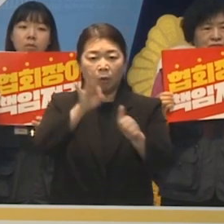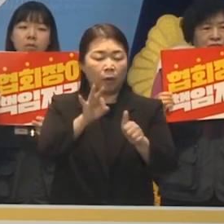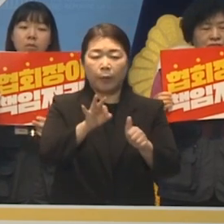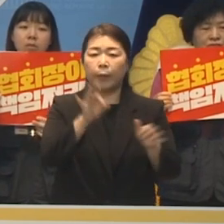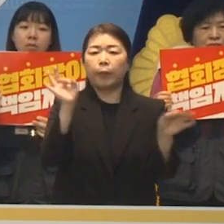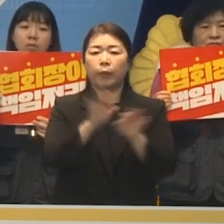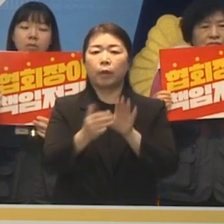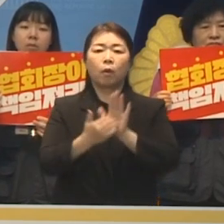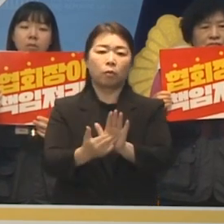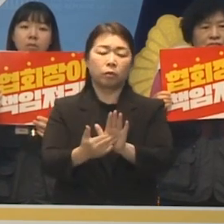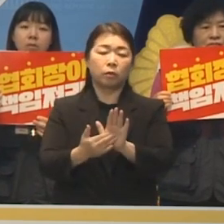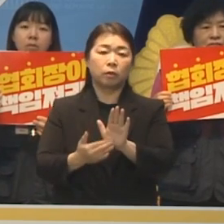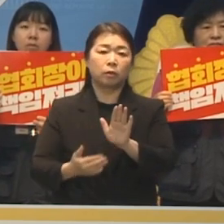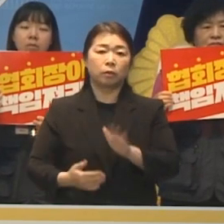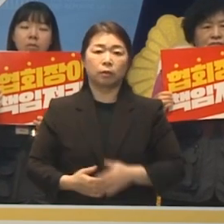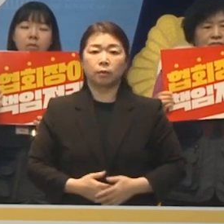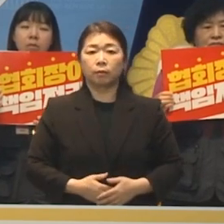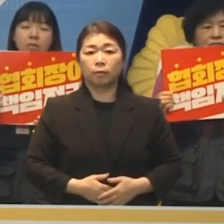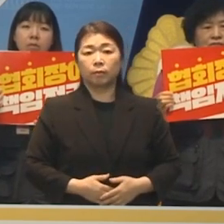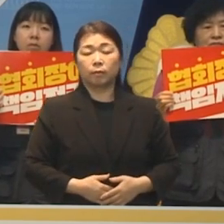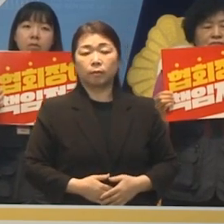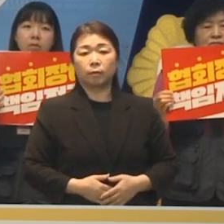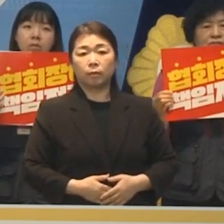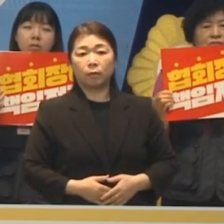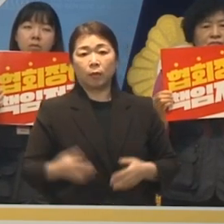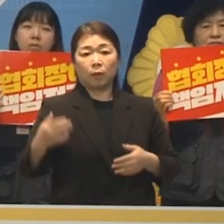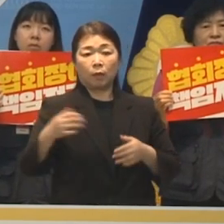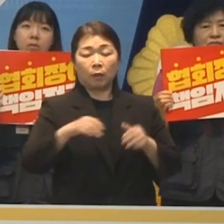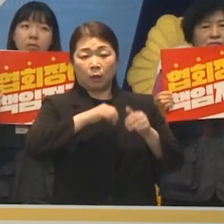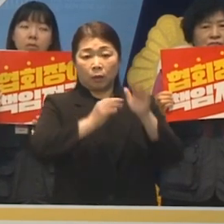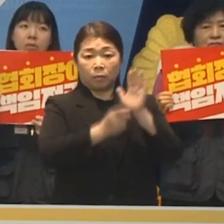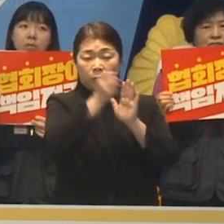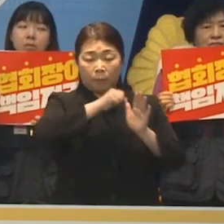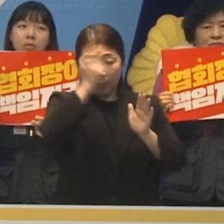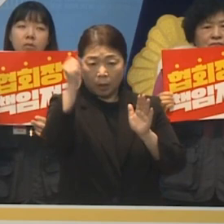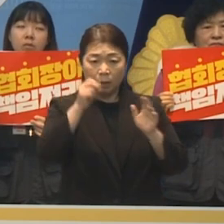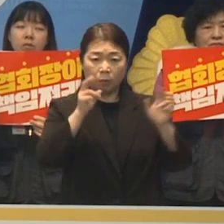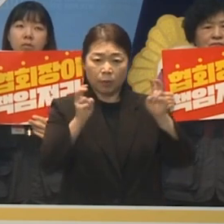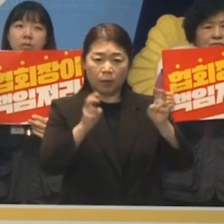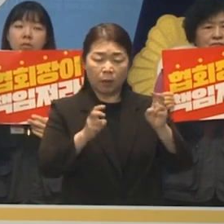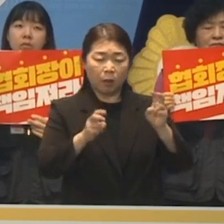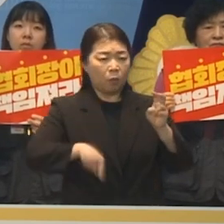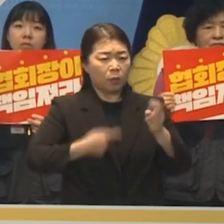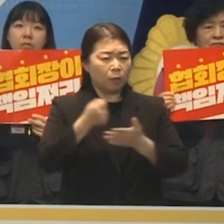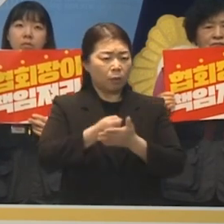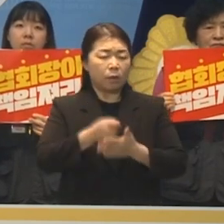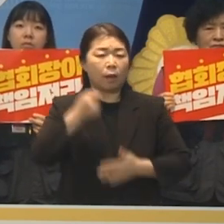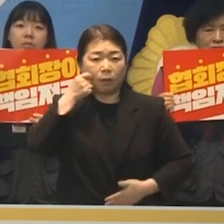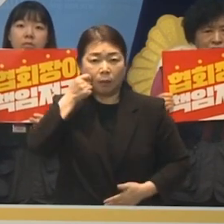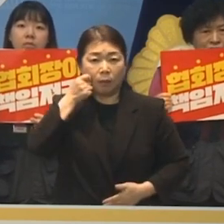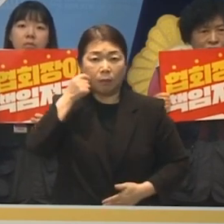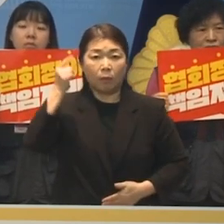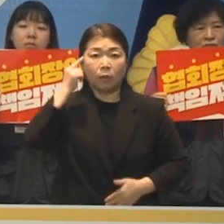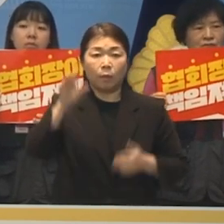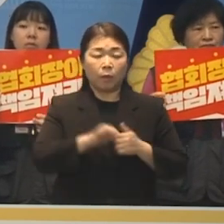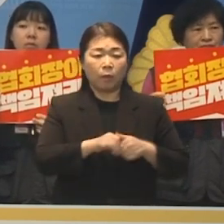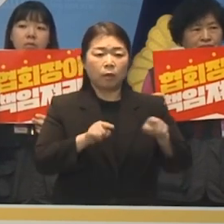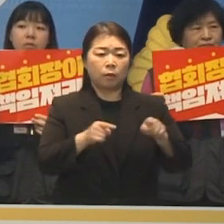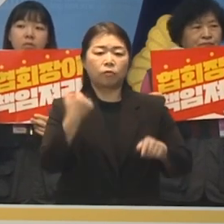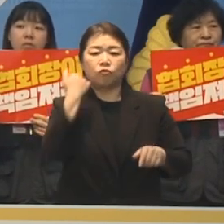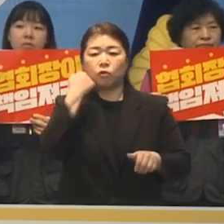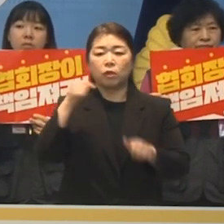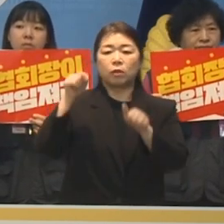거부했다. 용역업체가 단독으로 이를 결정할 수 없다. 반드시 그